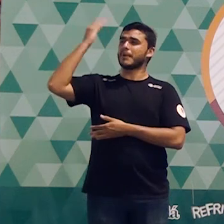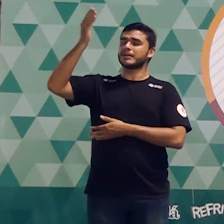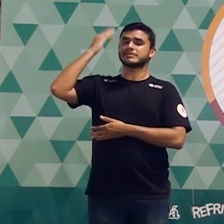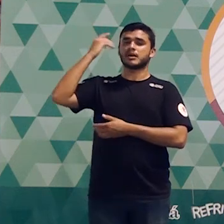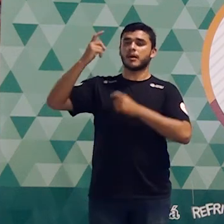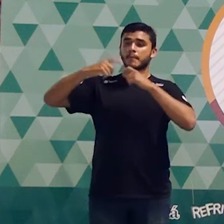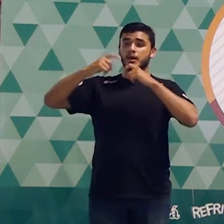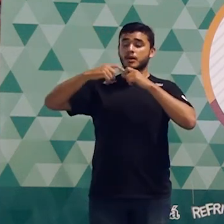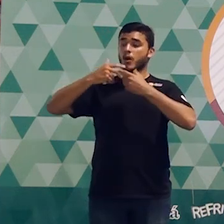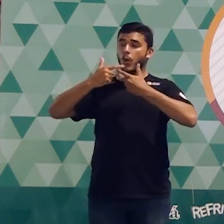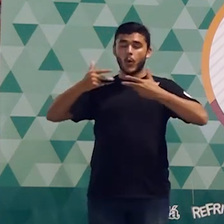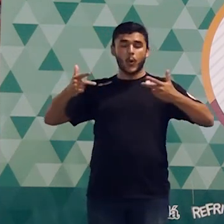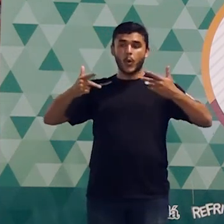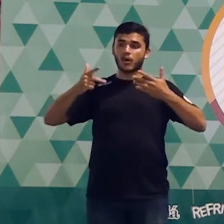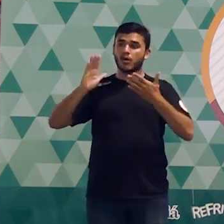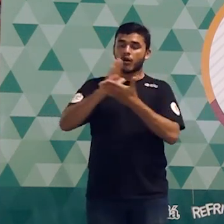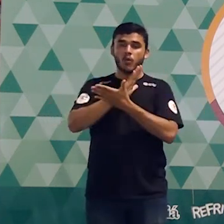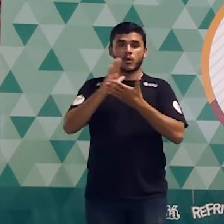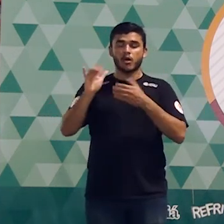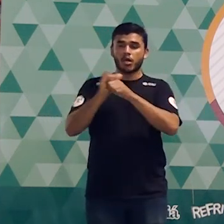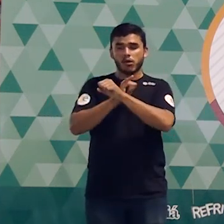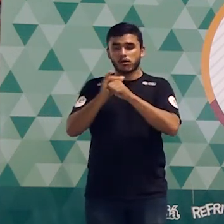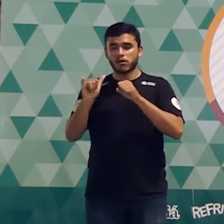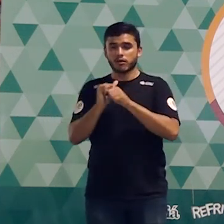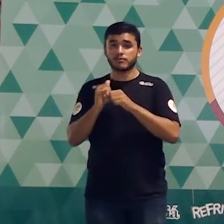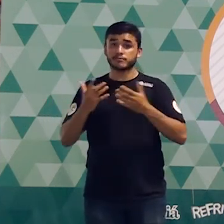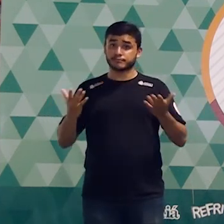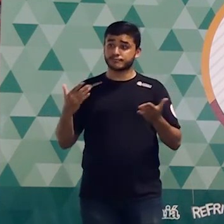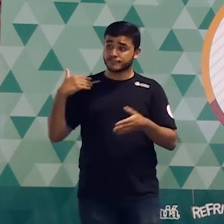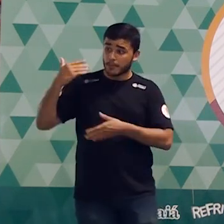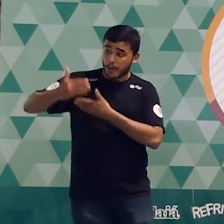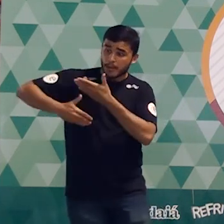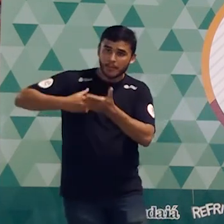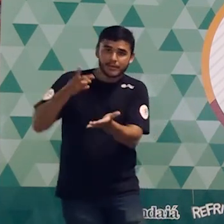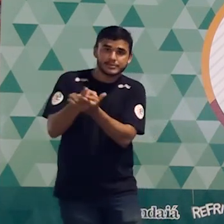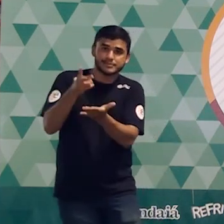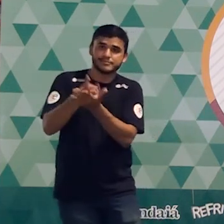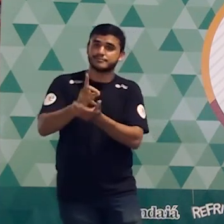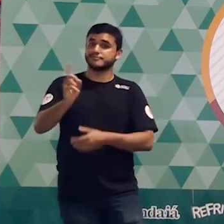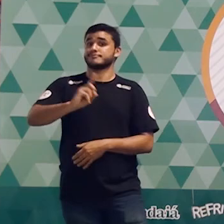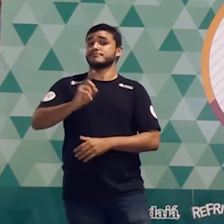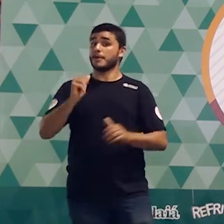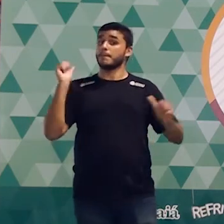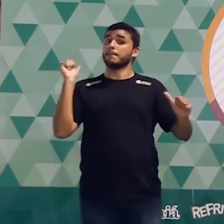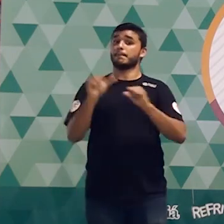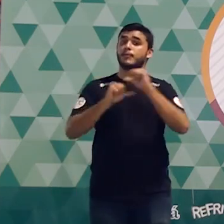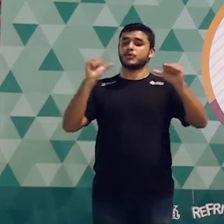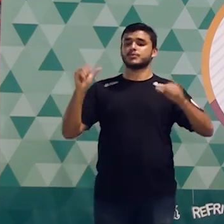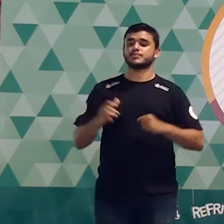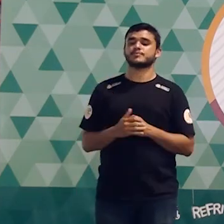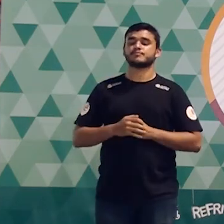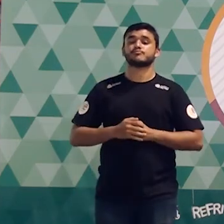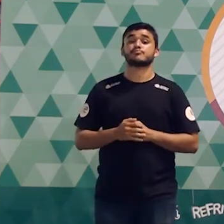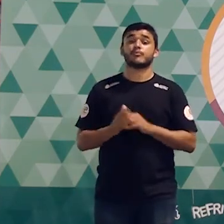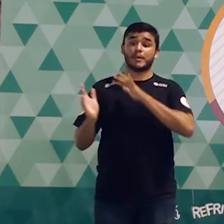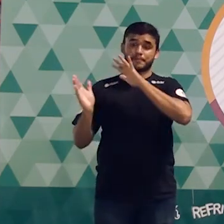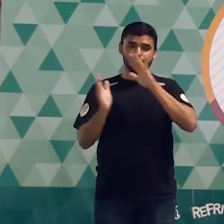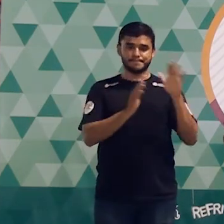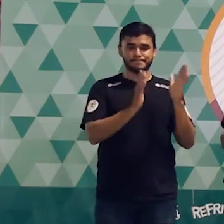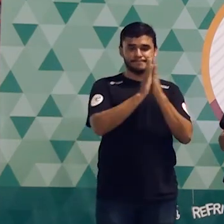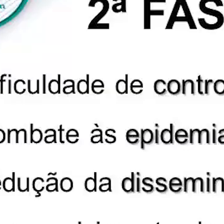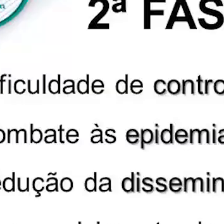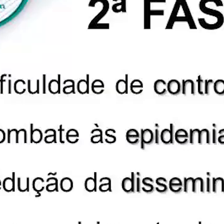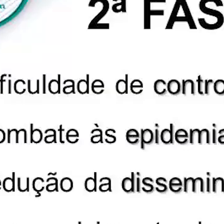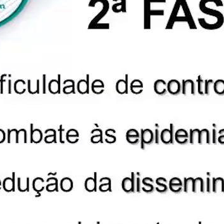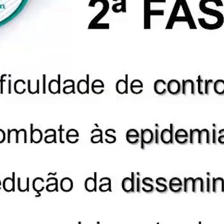vê as loucuras que existiam. Bom, graças a Deus que não durou para sempre, né? E aí a gente chega na segunda fase. A segunda fase ela vai